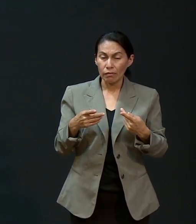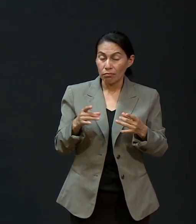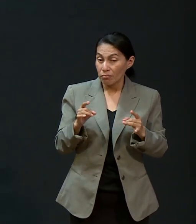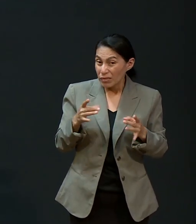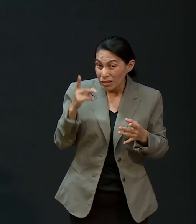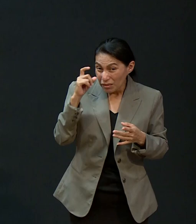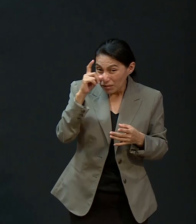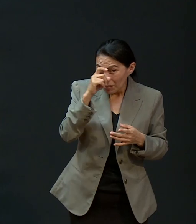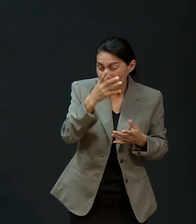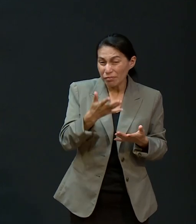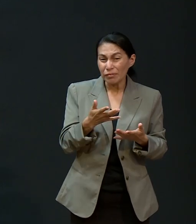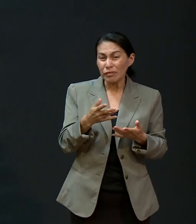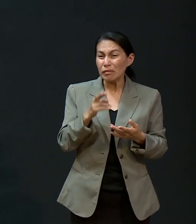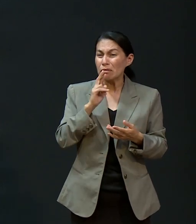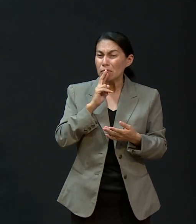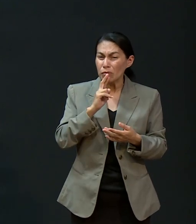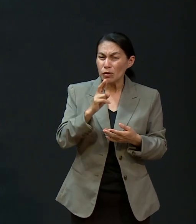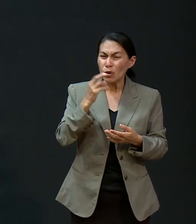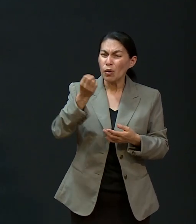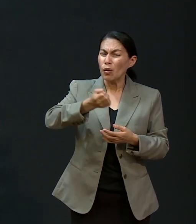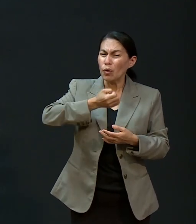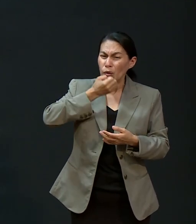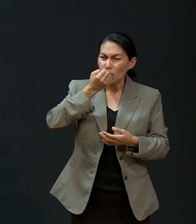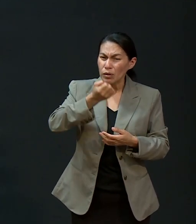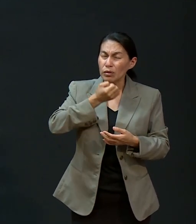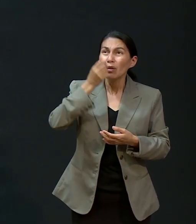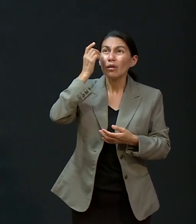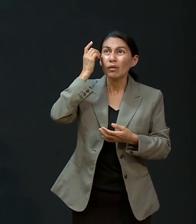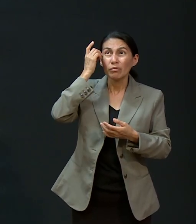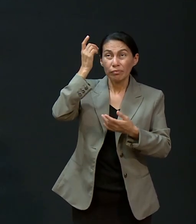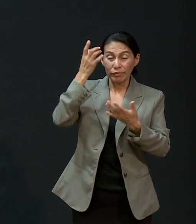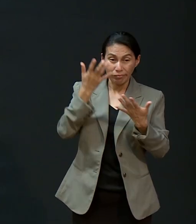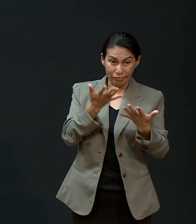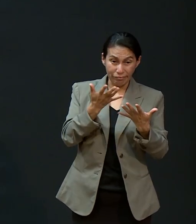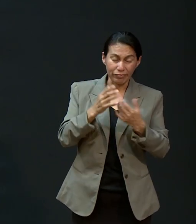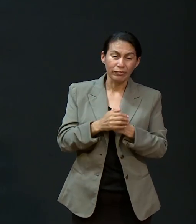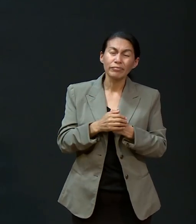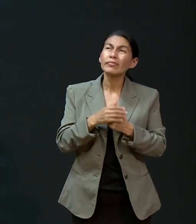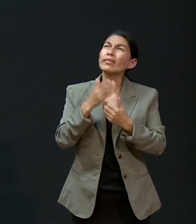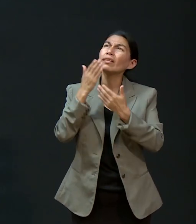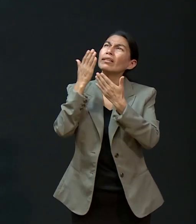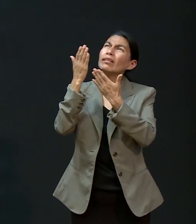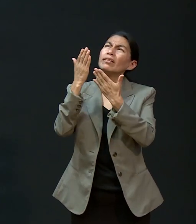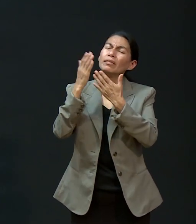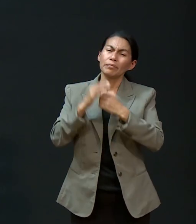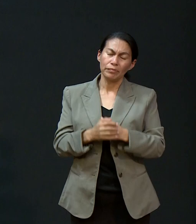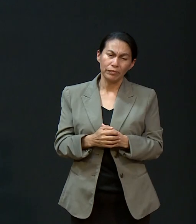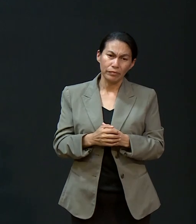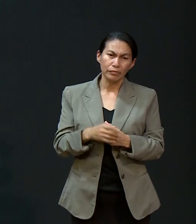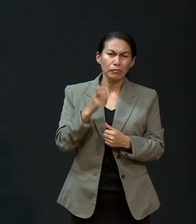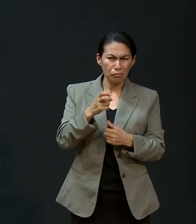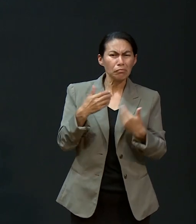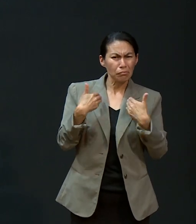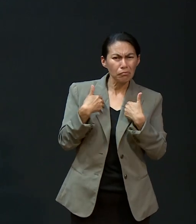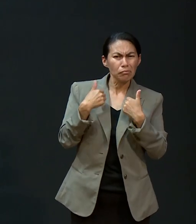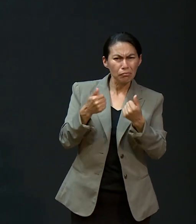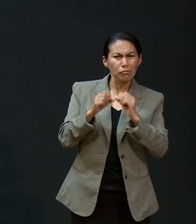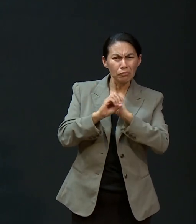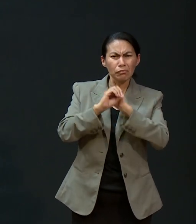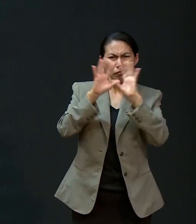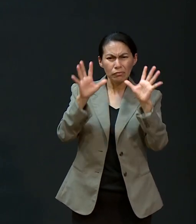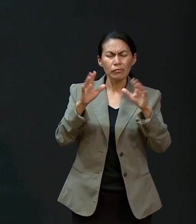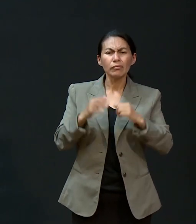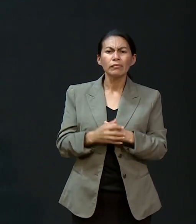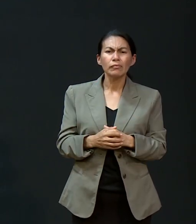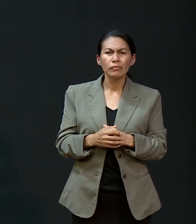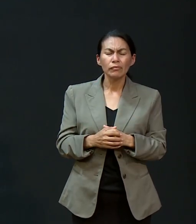situaciones, creo que es la respuesta a una oración que ellos están pidiendo. Entonces, eso yo lo pude